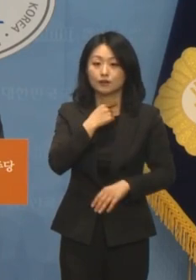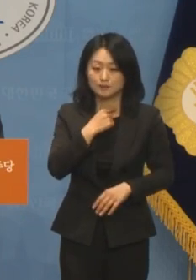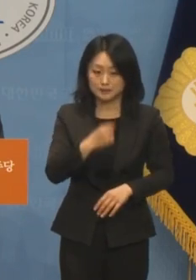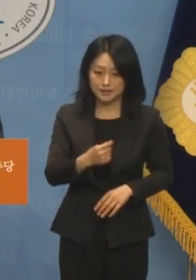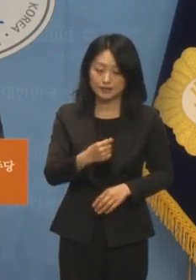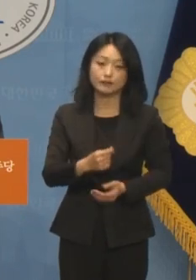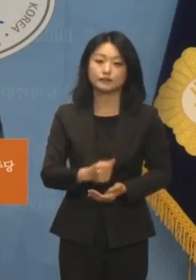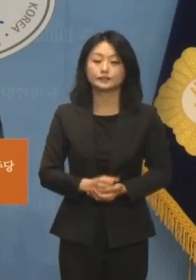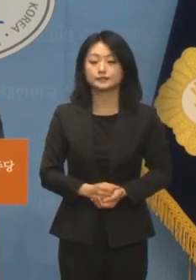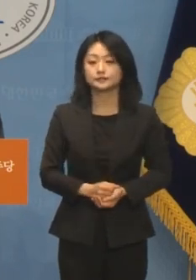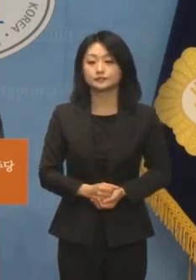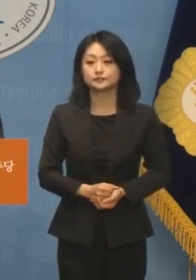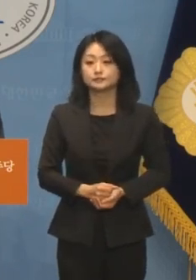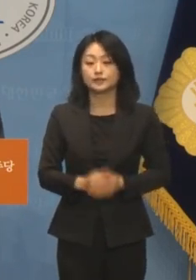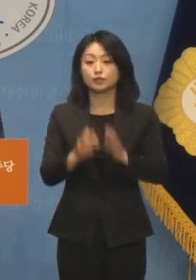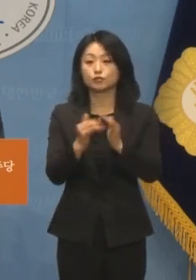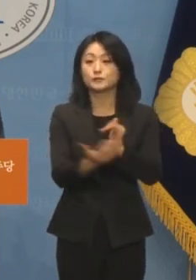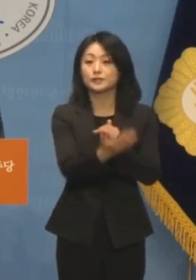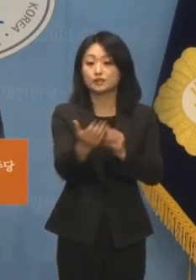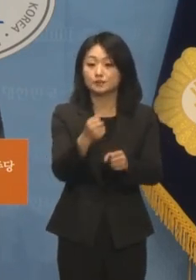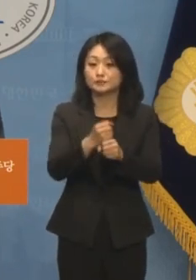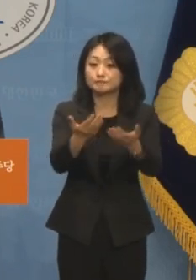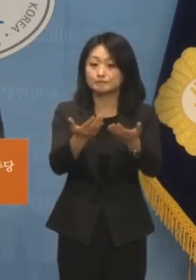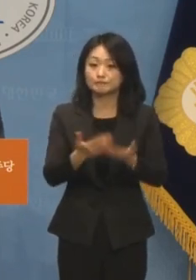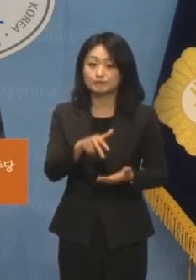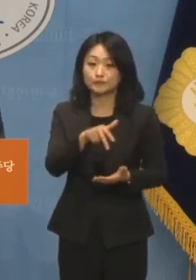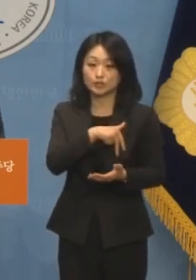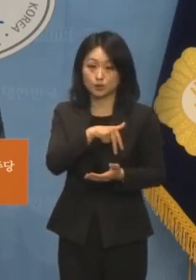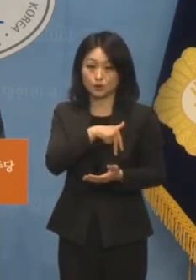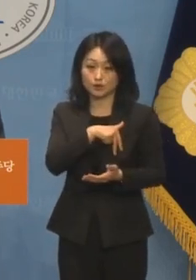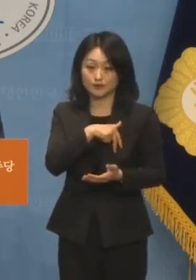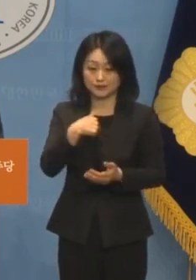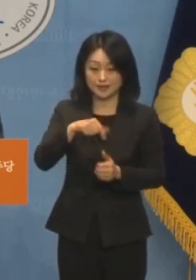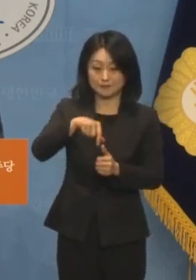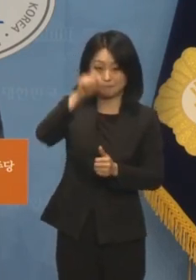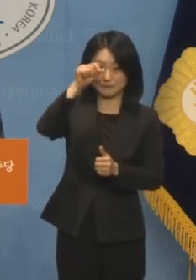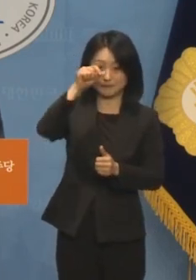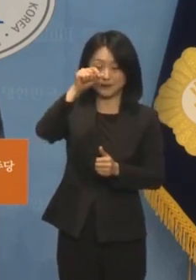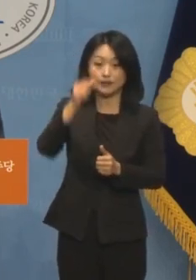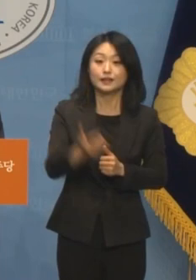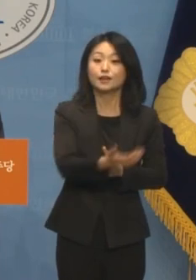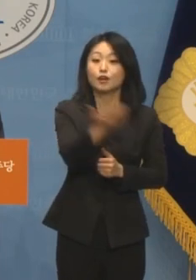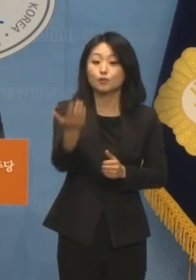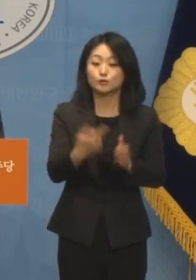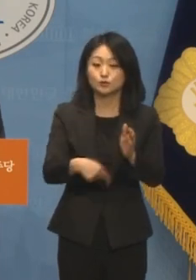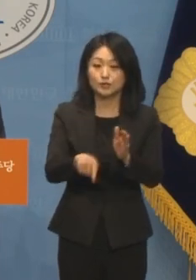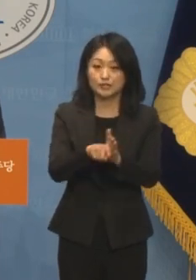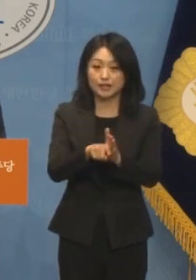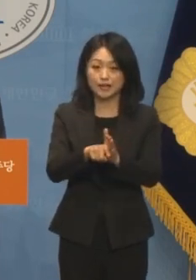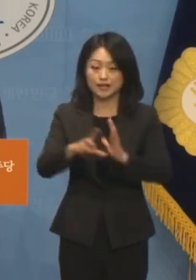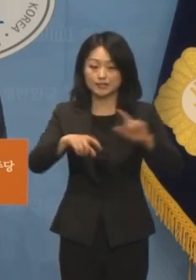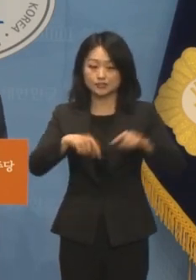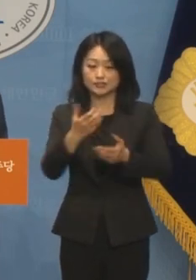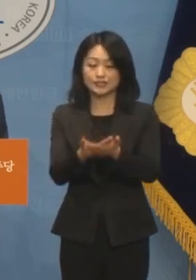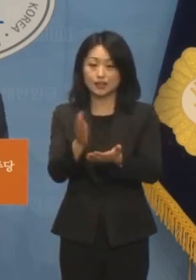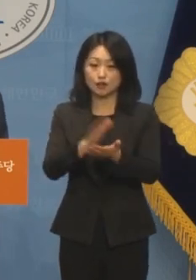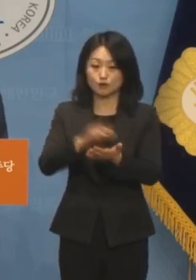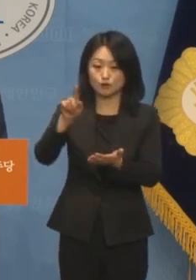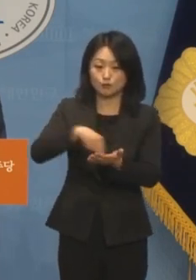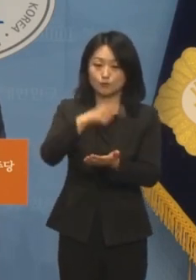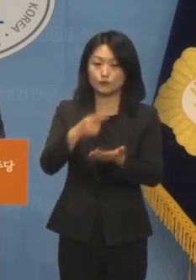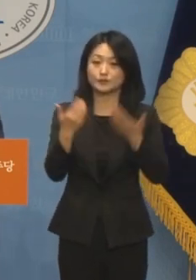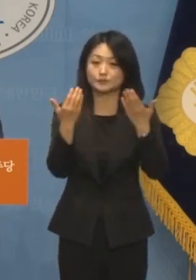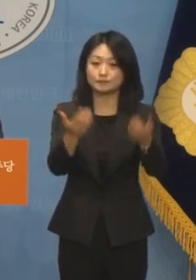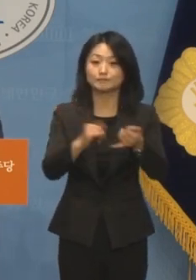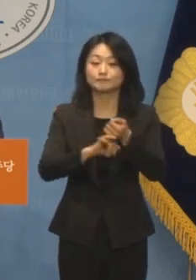하겠습니다. 국민이 만들어주신 의정활동의 기회를 모두를 위한 정치개혁으로 보답하겠습니다.